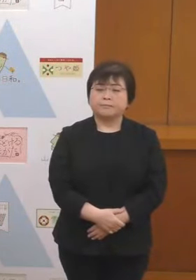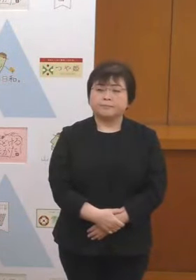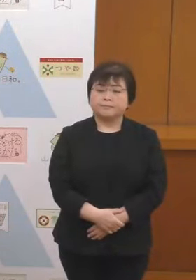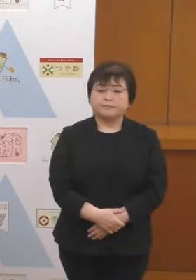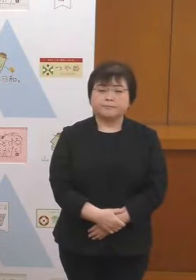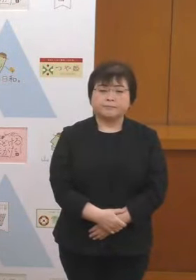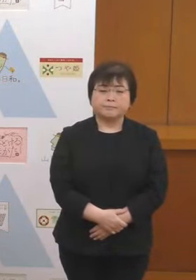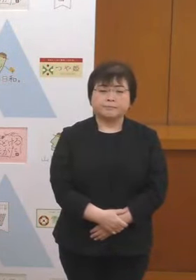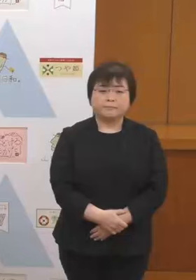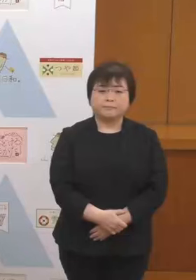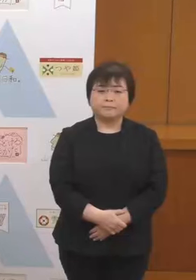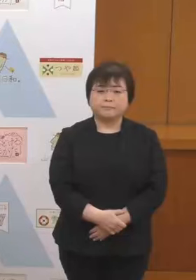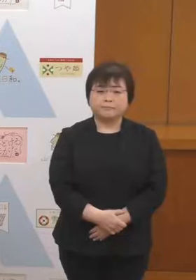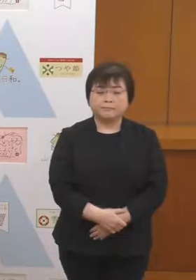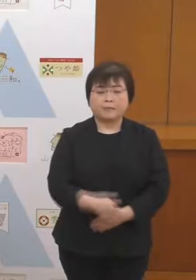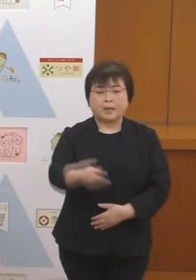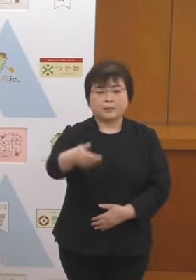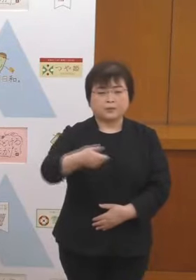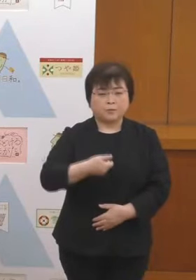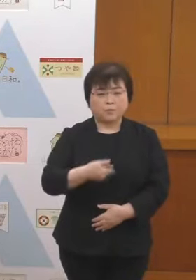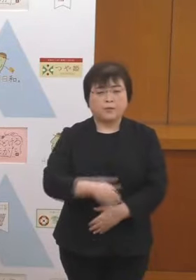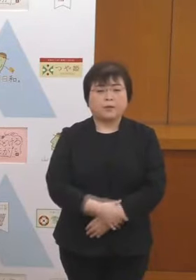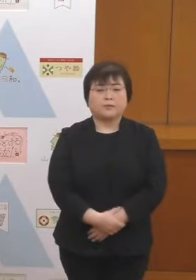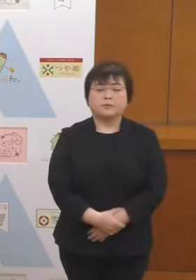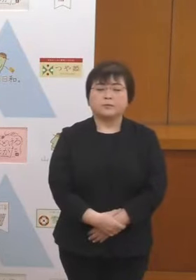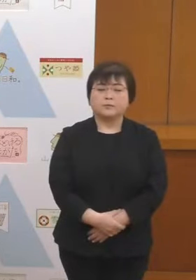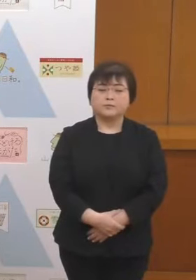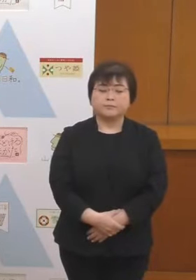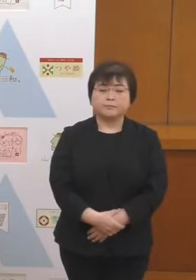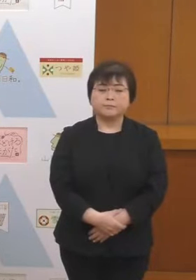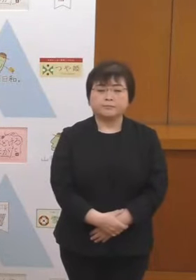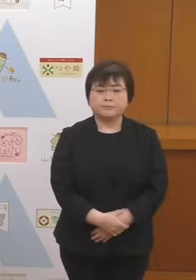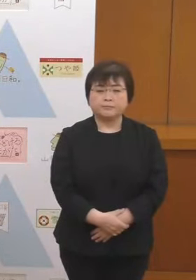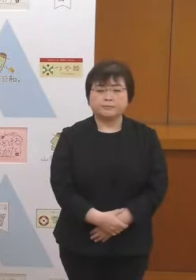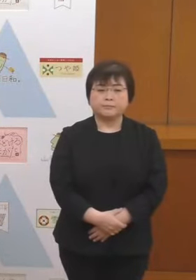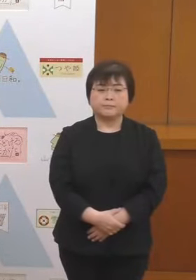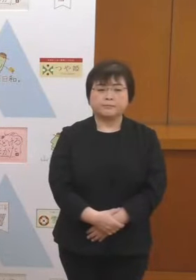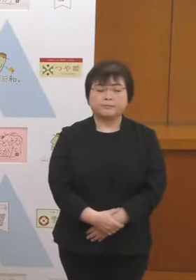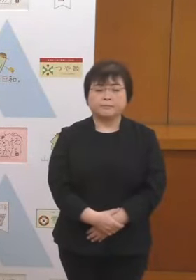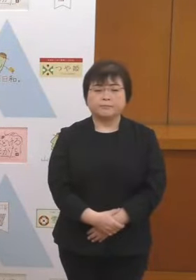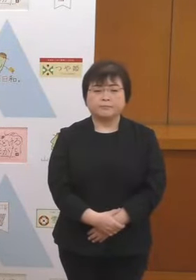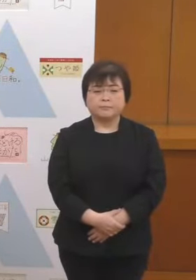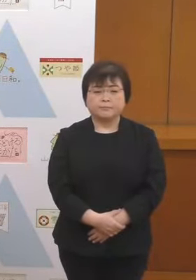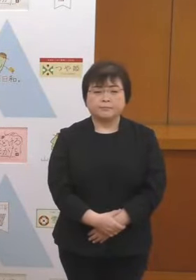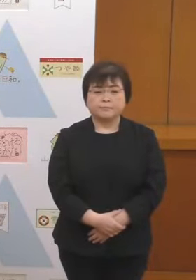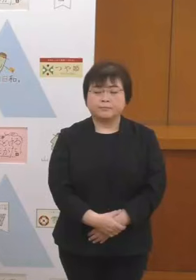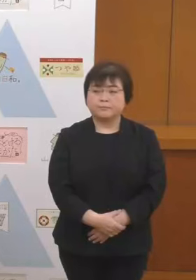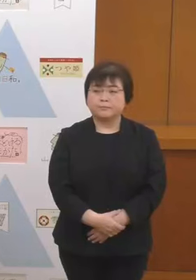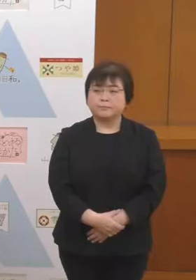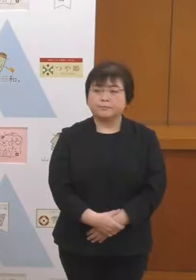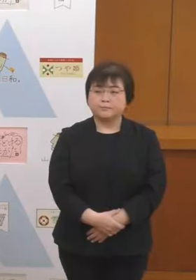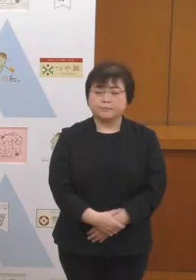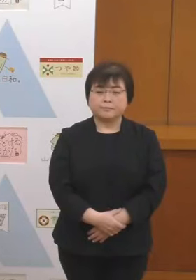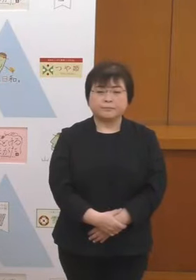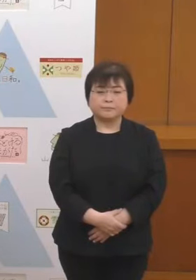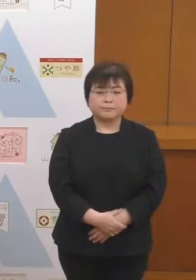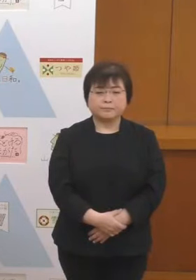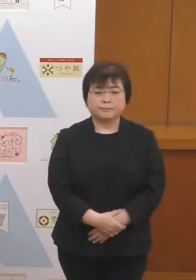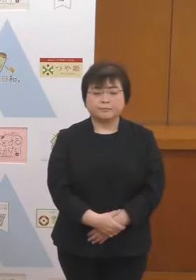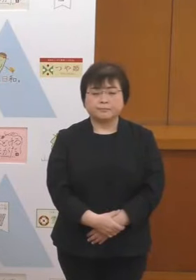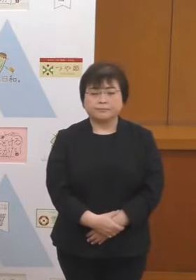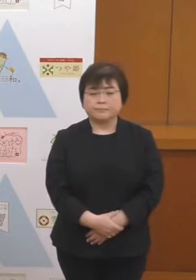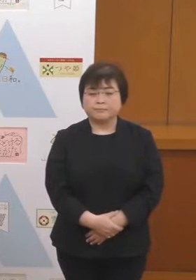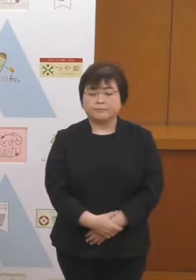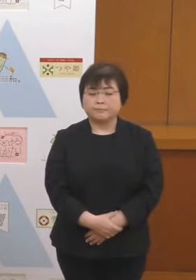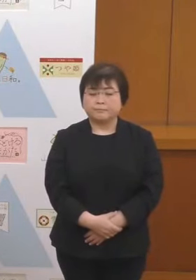んはいでは山形新聞社さんお願いいたしますはい山形新聞の鈴木です